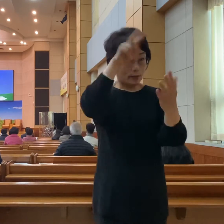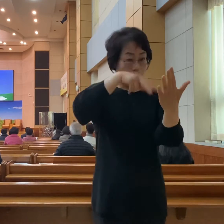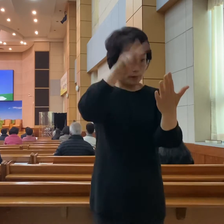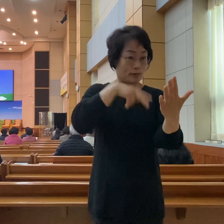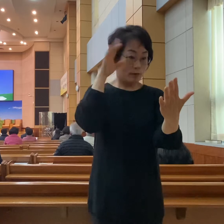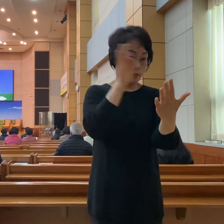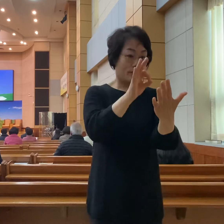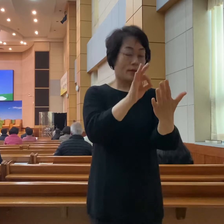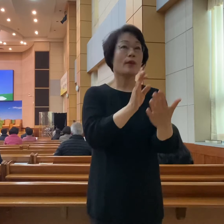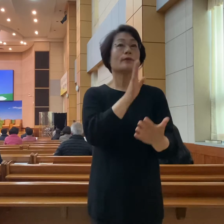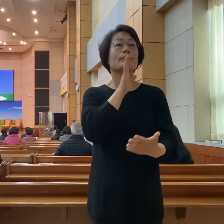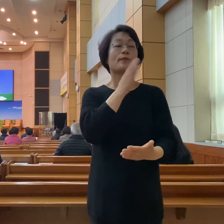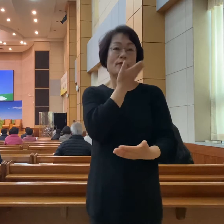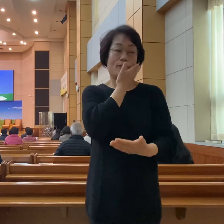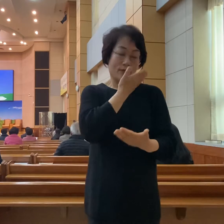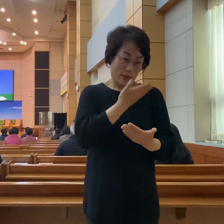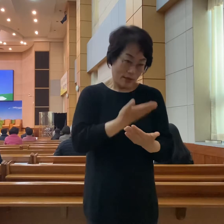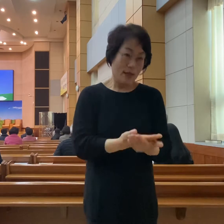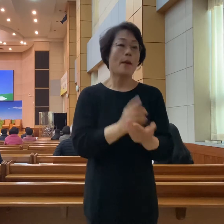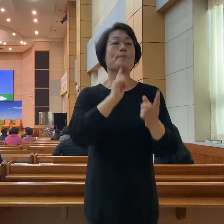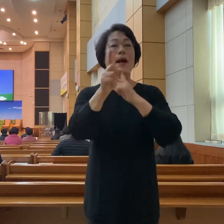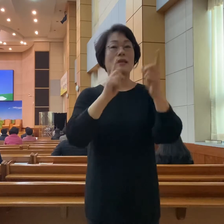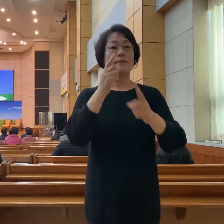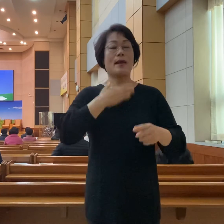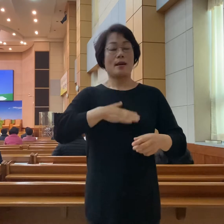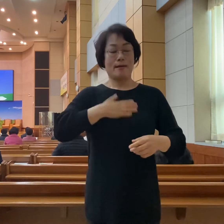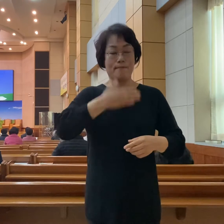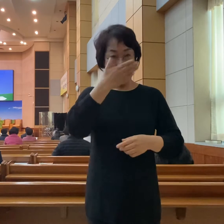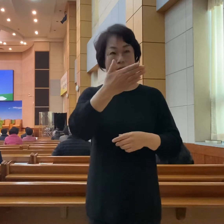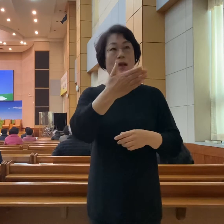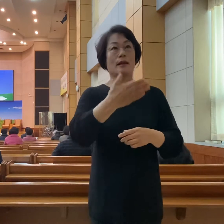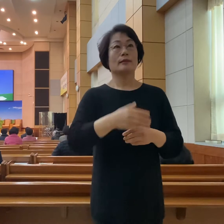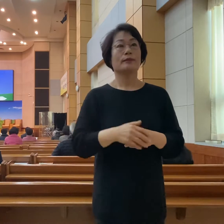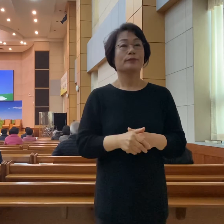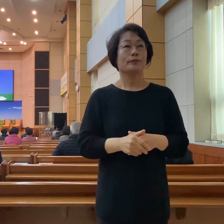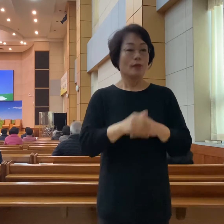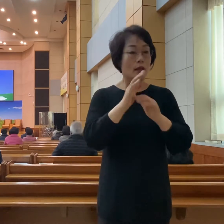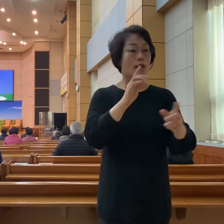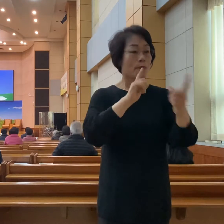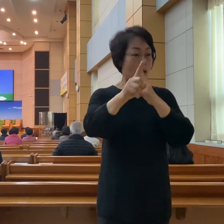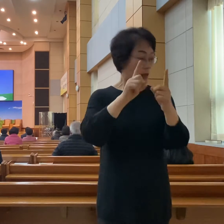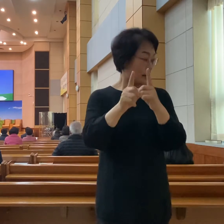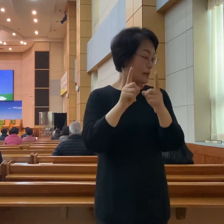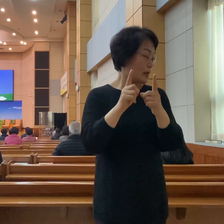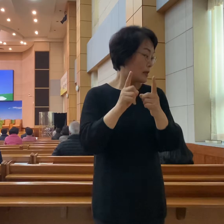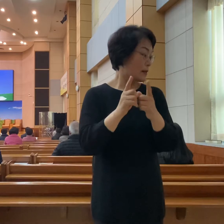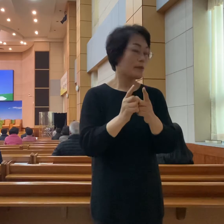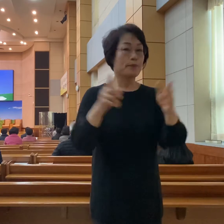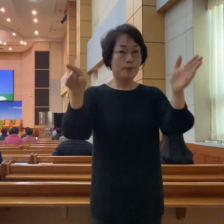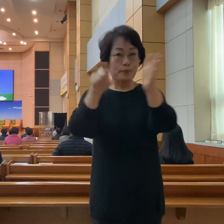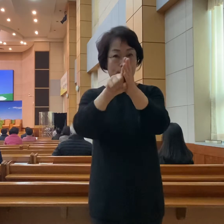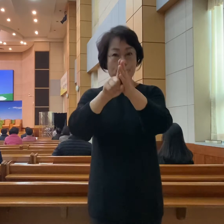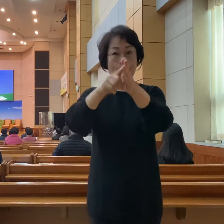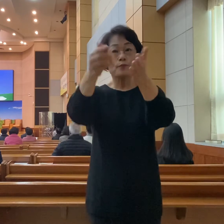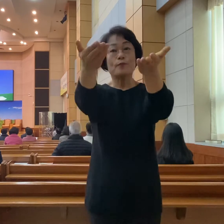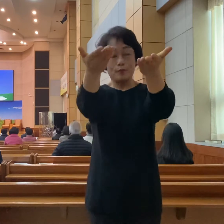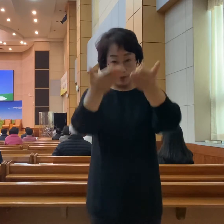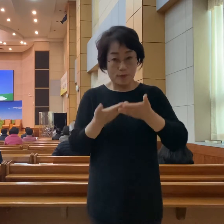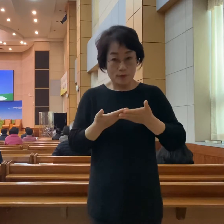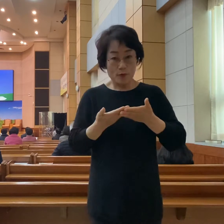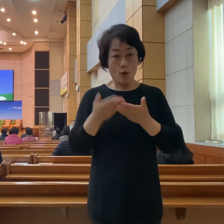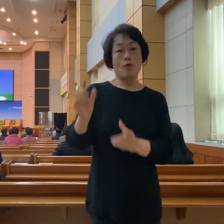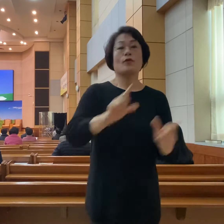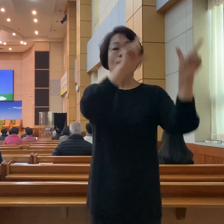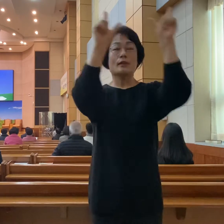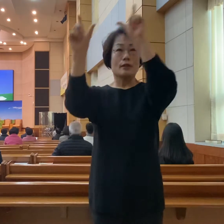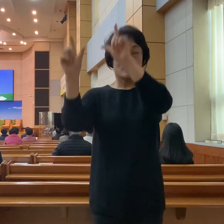되면 참 귀한 말씀인 것을 우리가 알 수가 있죠. 이 말씀을 믿음으로 받아들이고